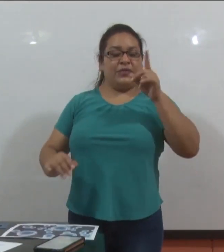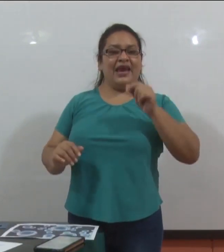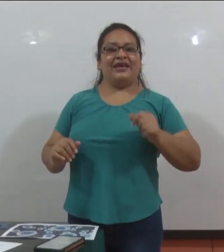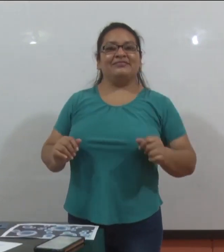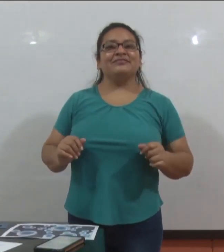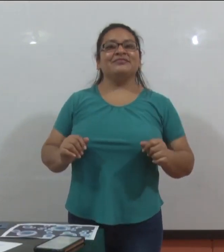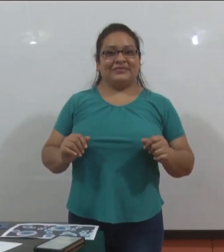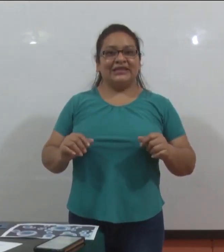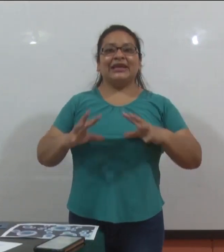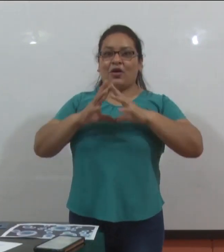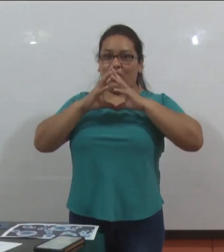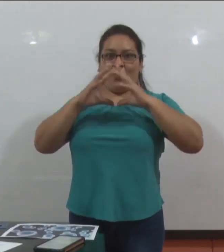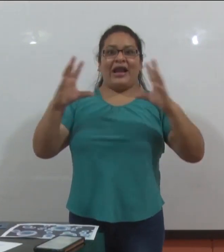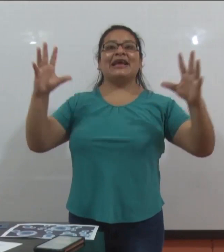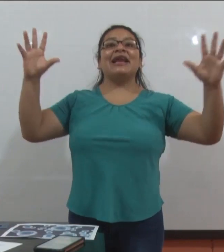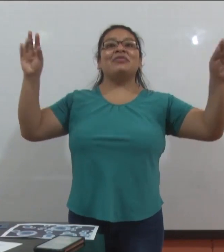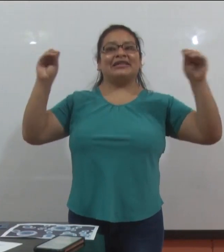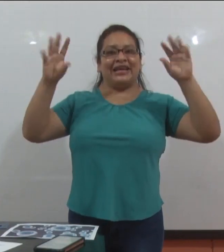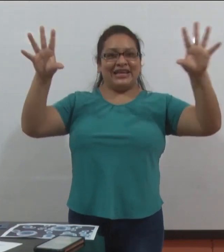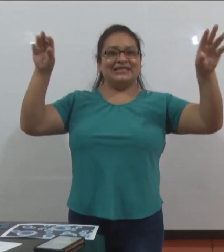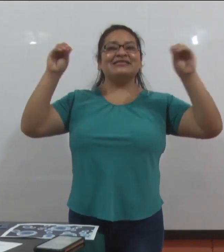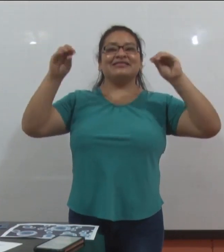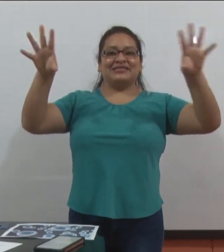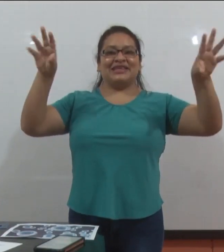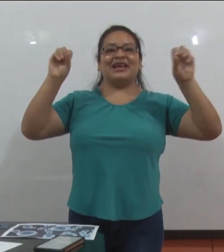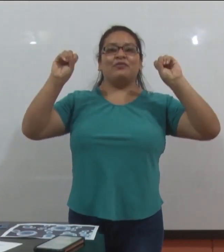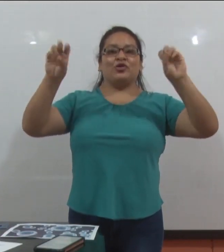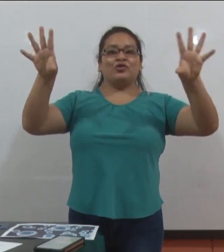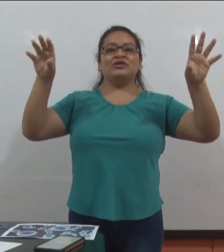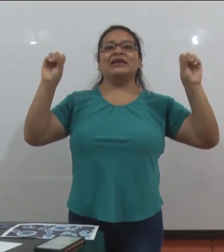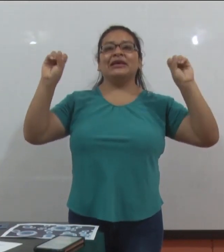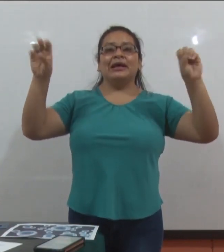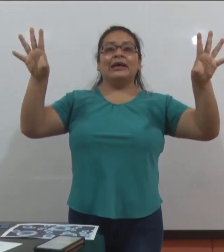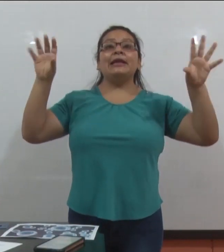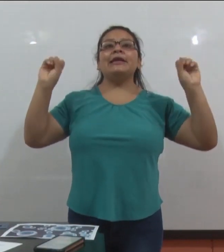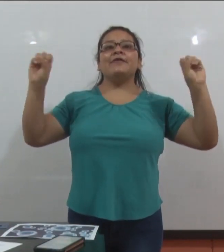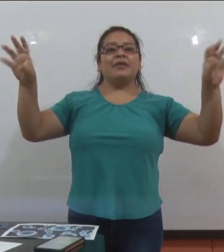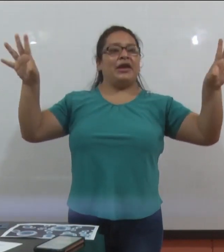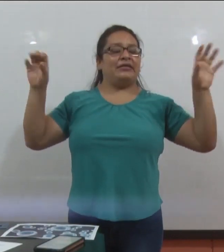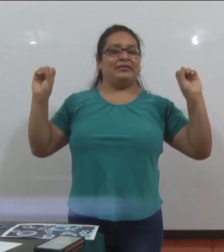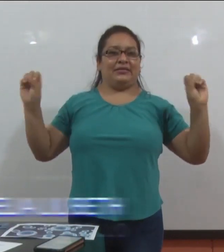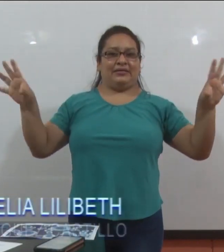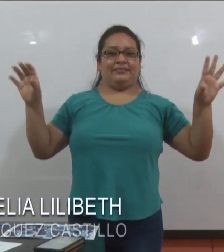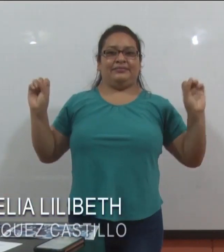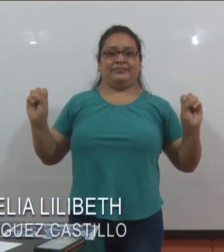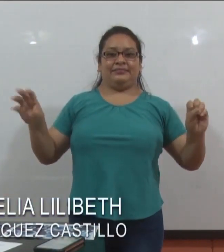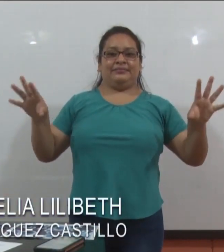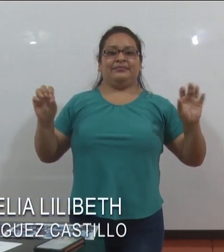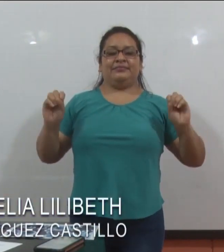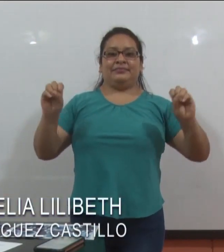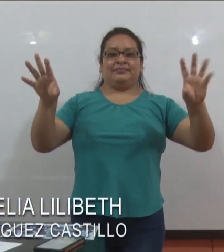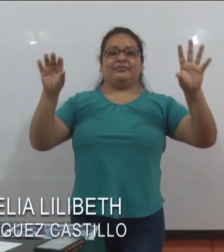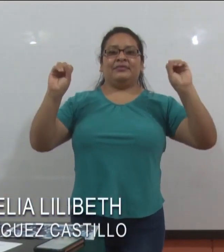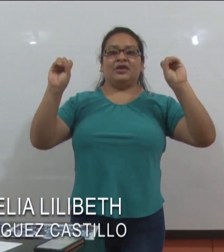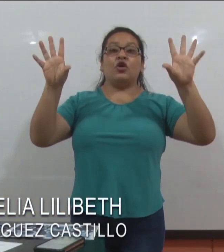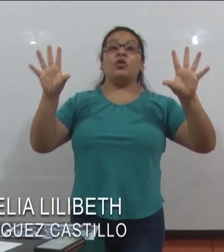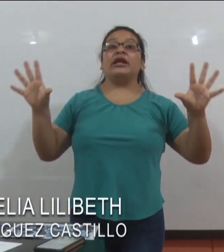bien, igual que las bacterias, se reproducen libremente. Como les